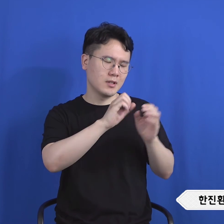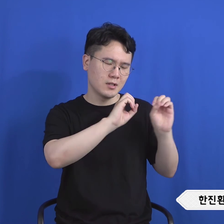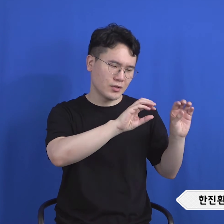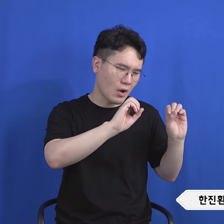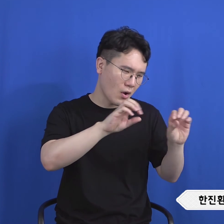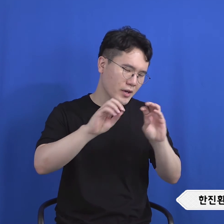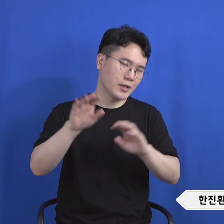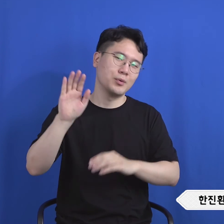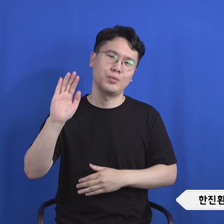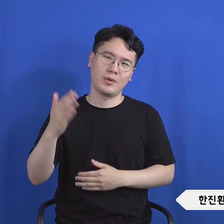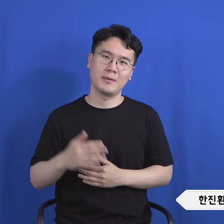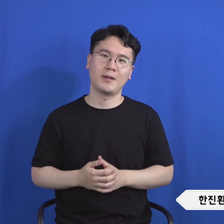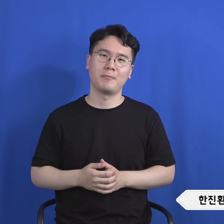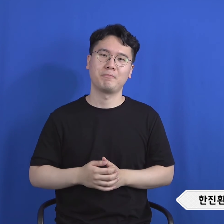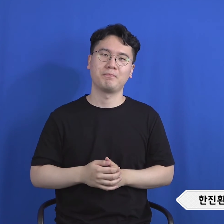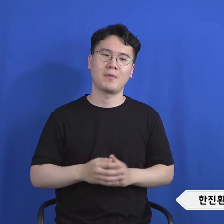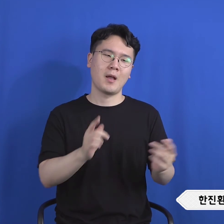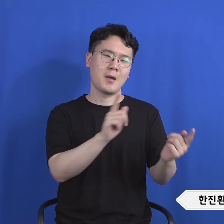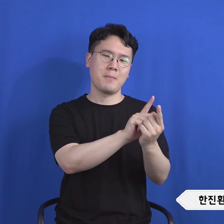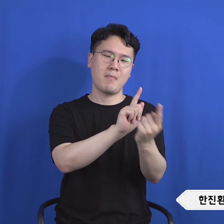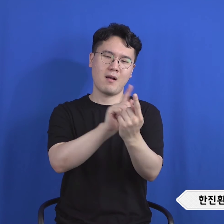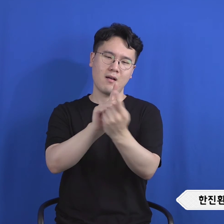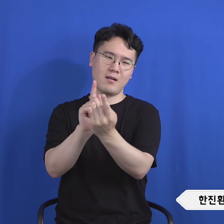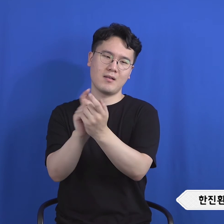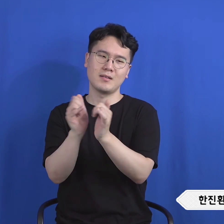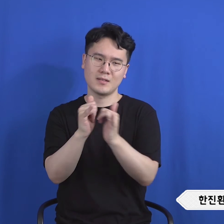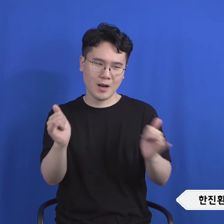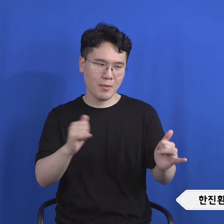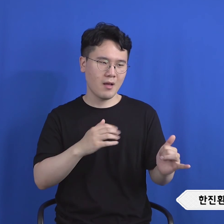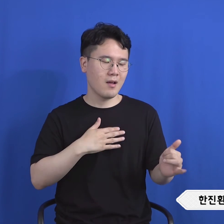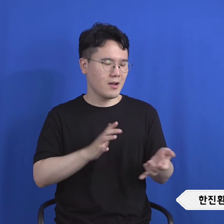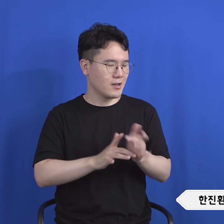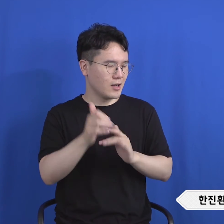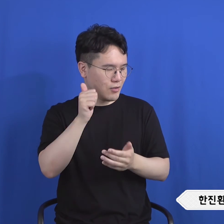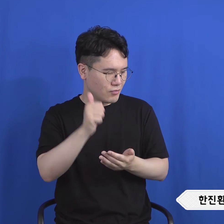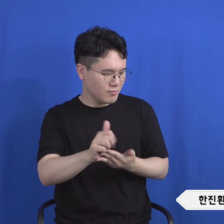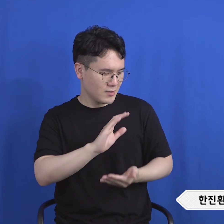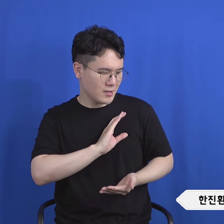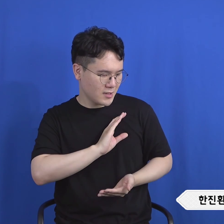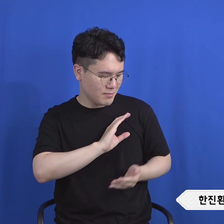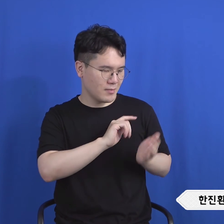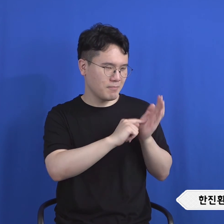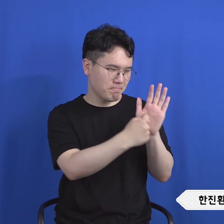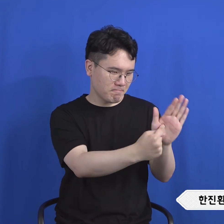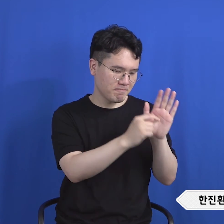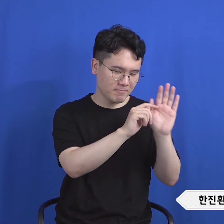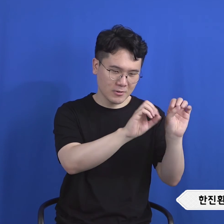됩니다. 주의 만나는 사람마다 예수님을 전하게 됩니다. 전도하게 됩니다.